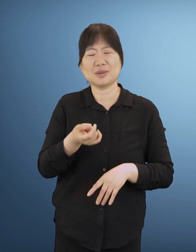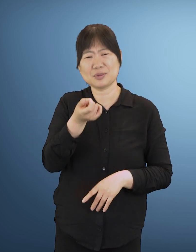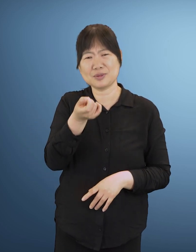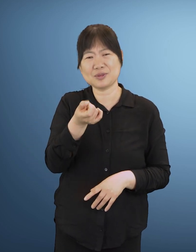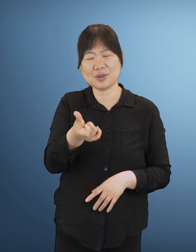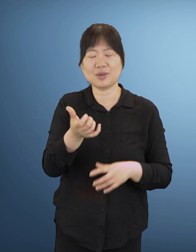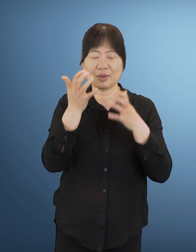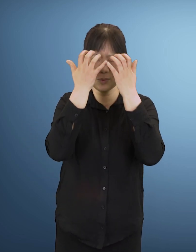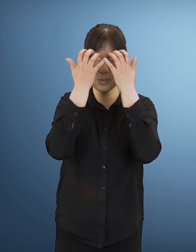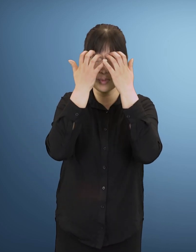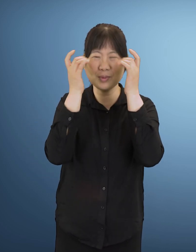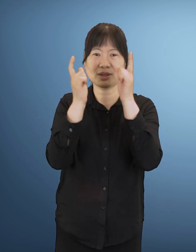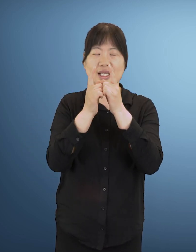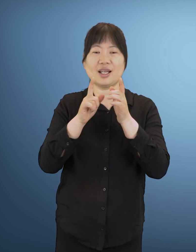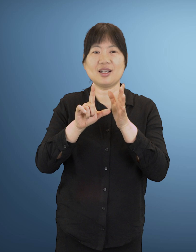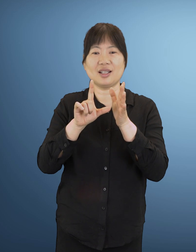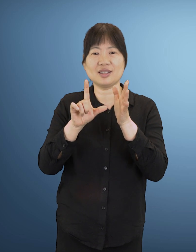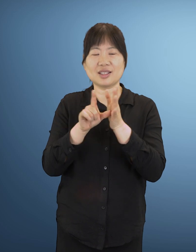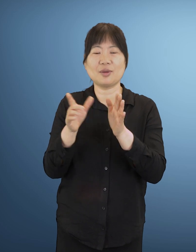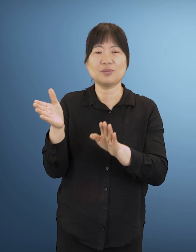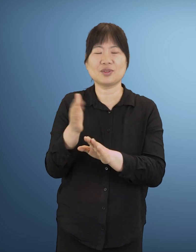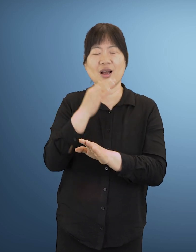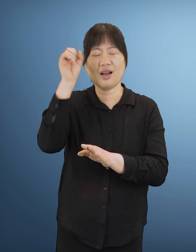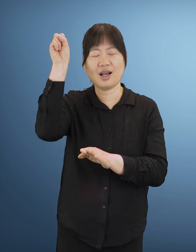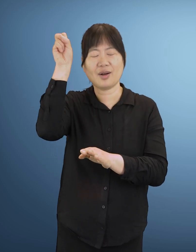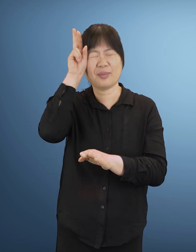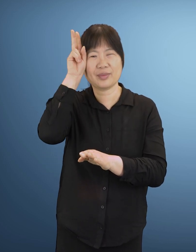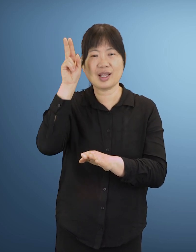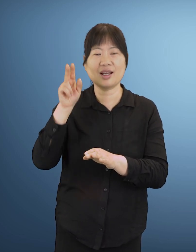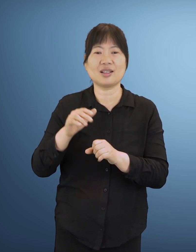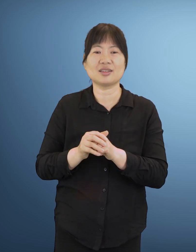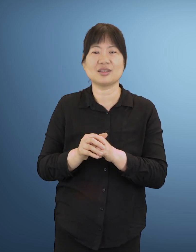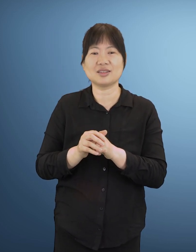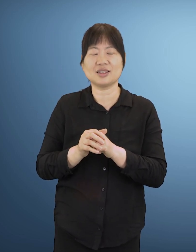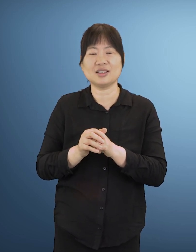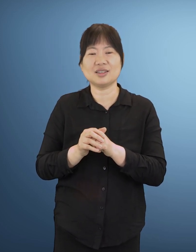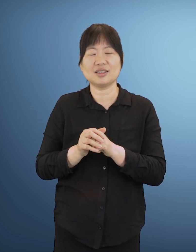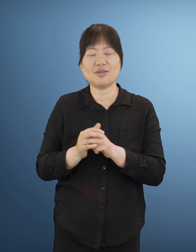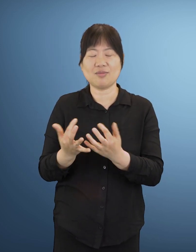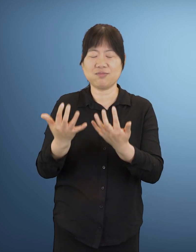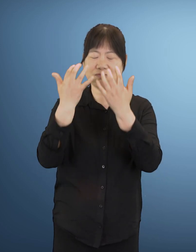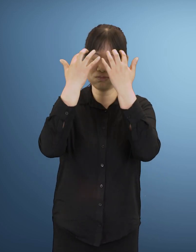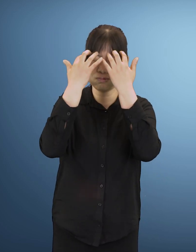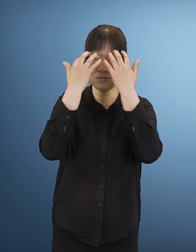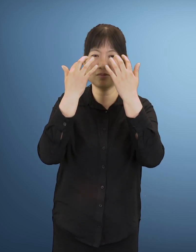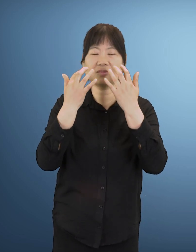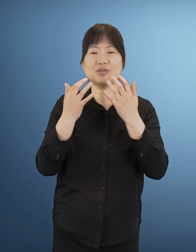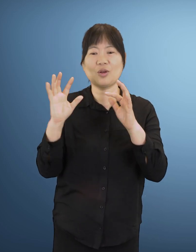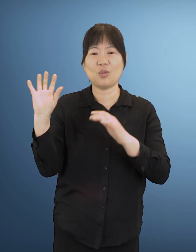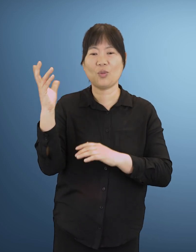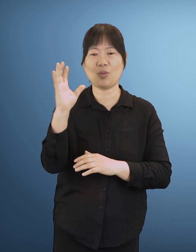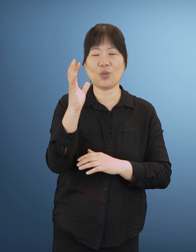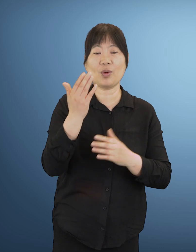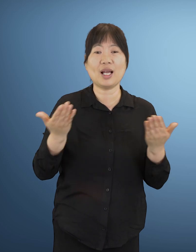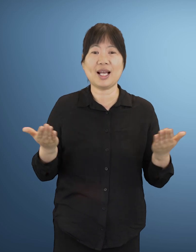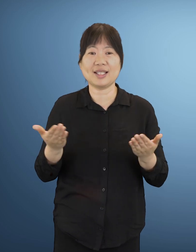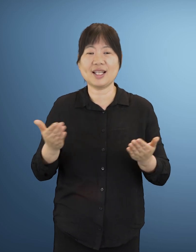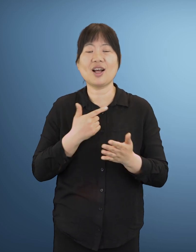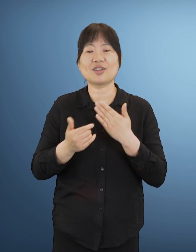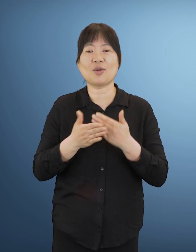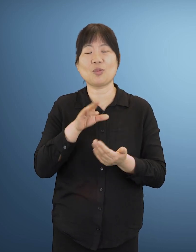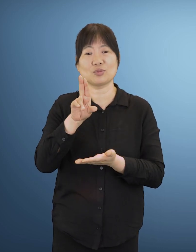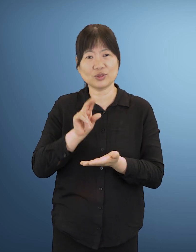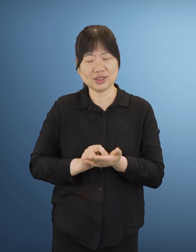사소한 고통에서부터 갑자기 쓰나미 같은 고통이 몰아닥치는 폭풍 같은 일들을